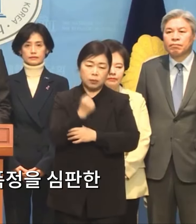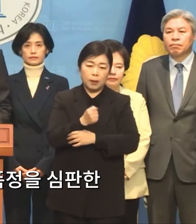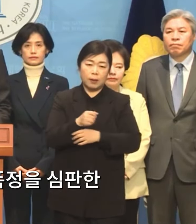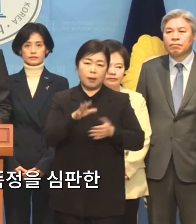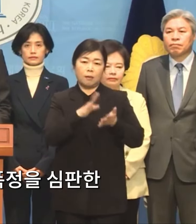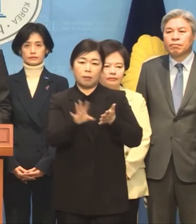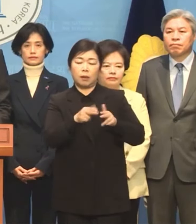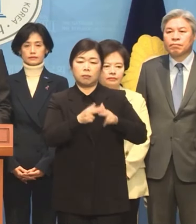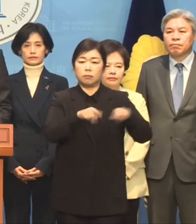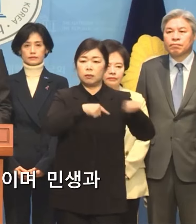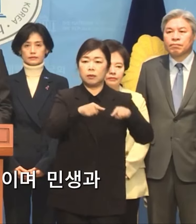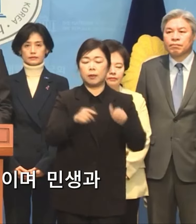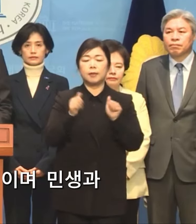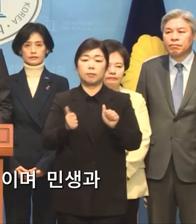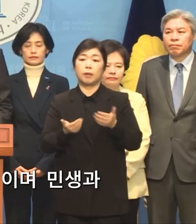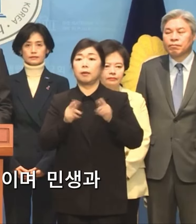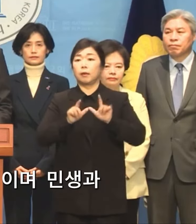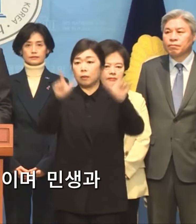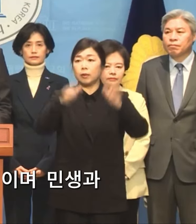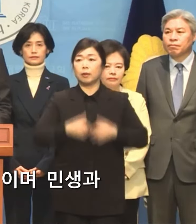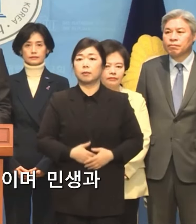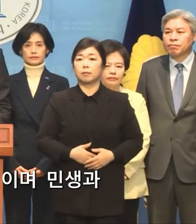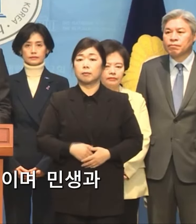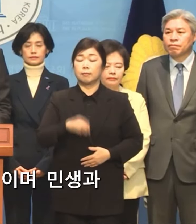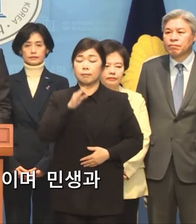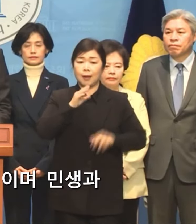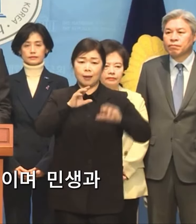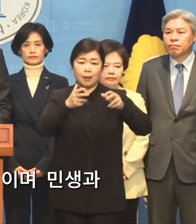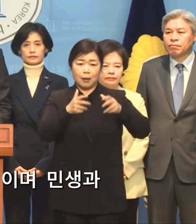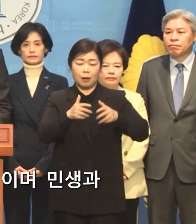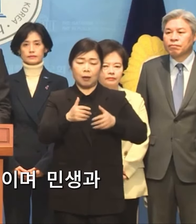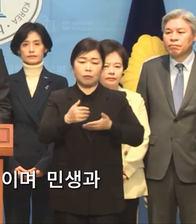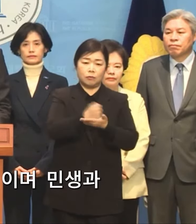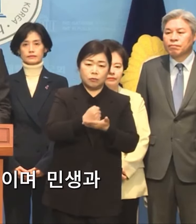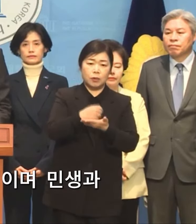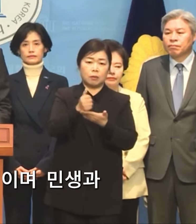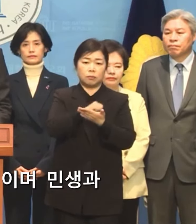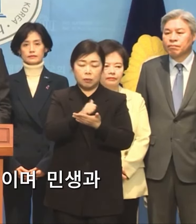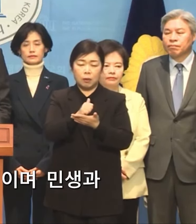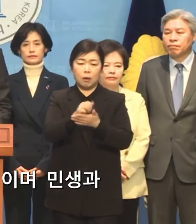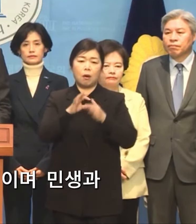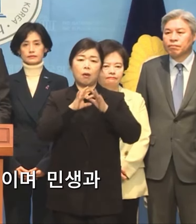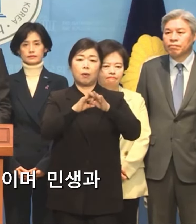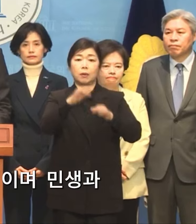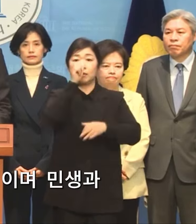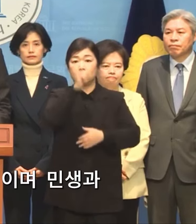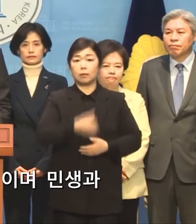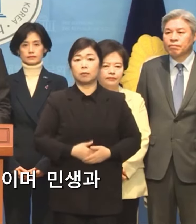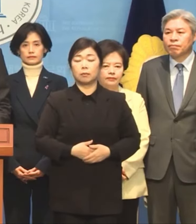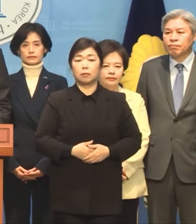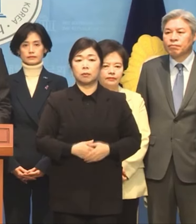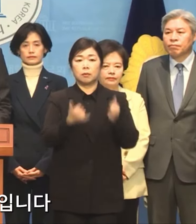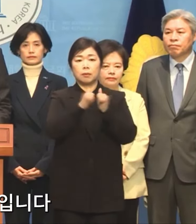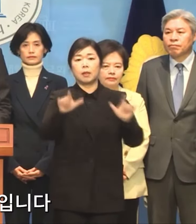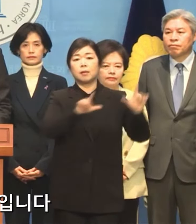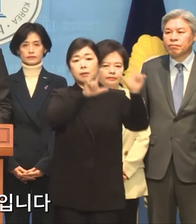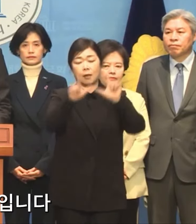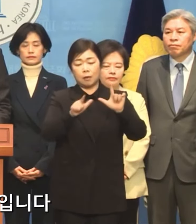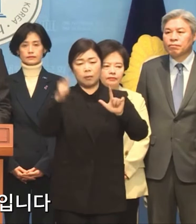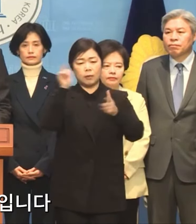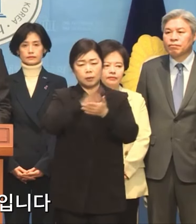을 심판하는 날입니다 실로 나라의 명운이 달린 선거이며 민생과 경제와